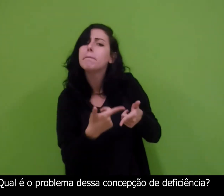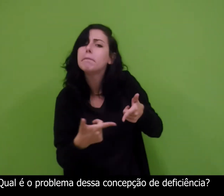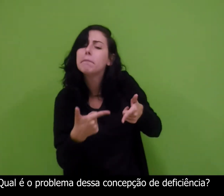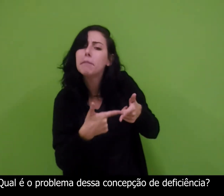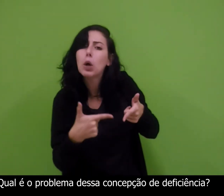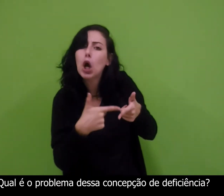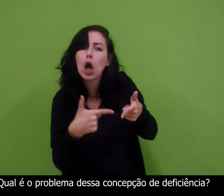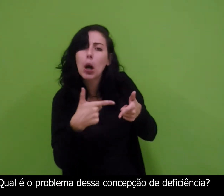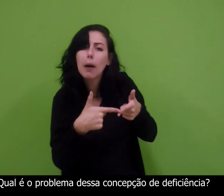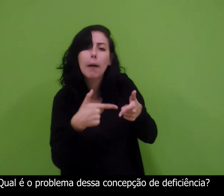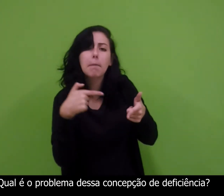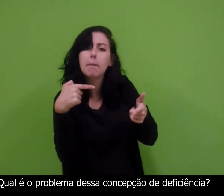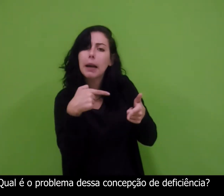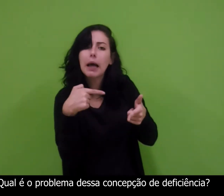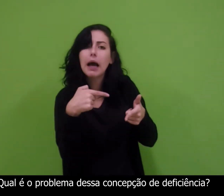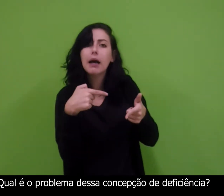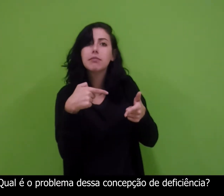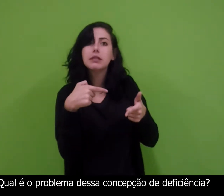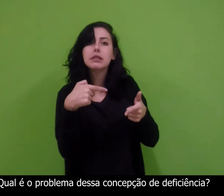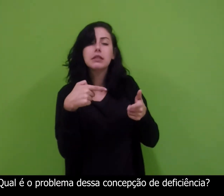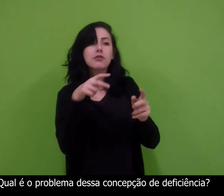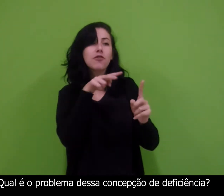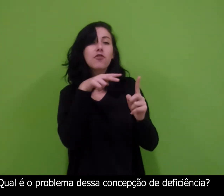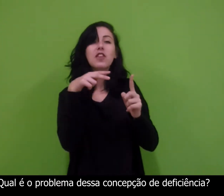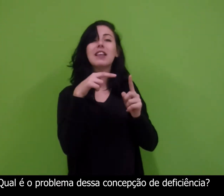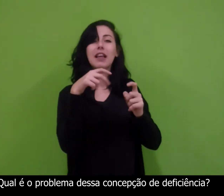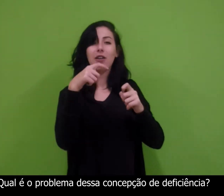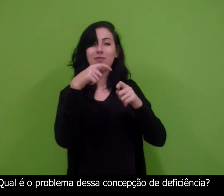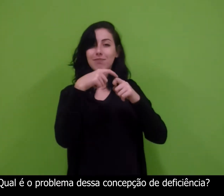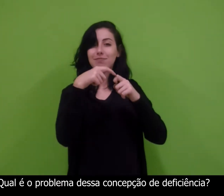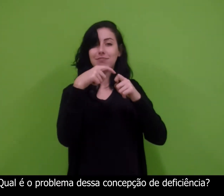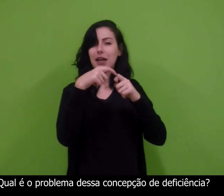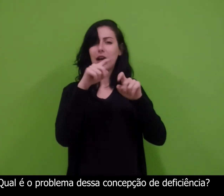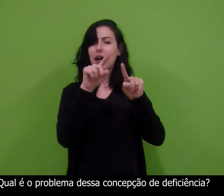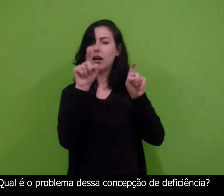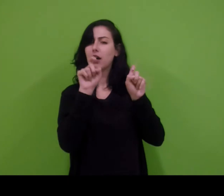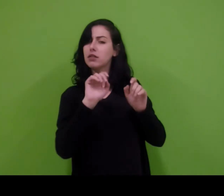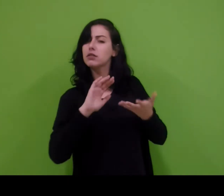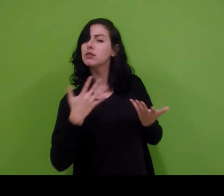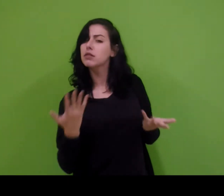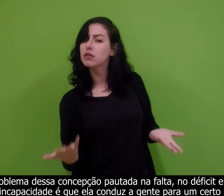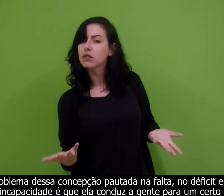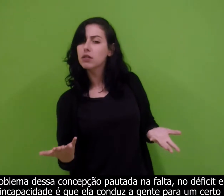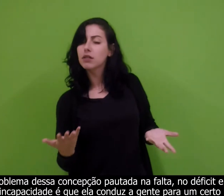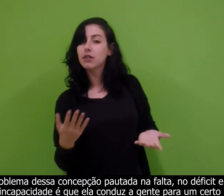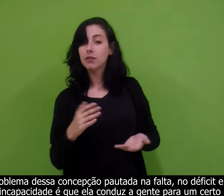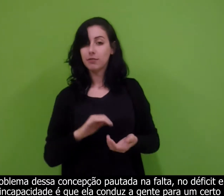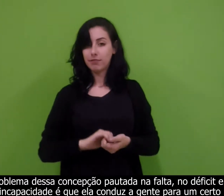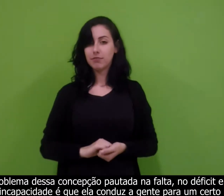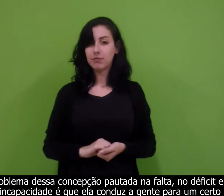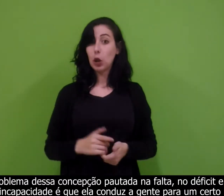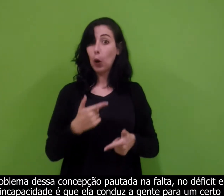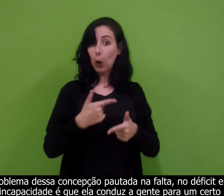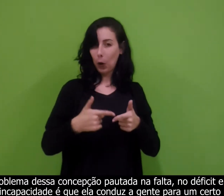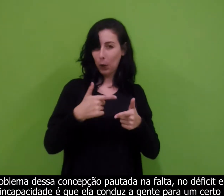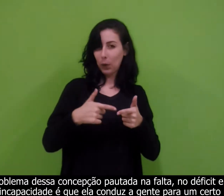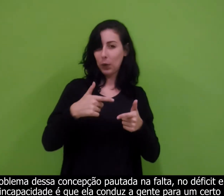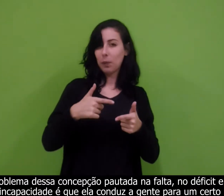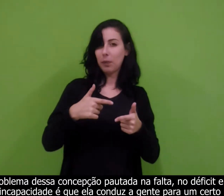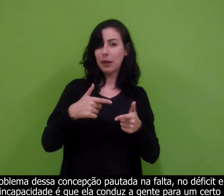E qual é o problema dessa concepção de deficiência? O problema dessa concepção, pautada na falta,